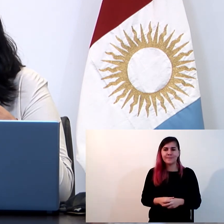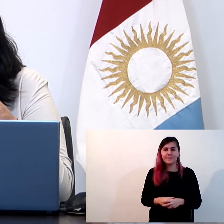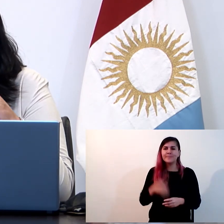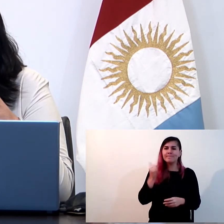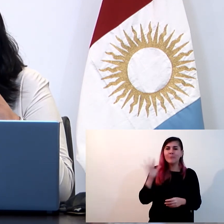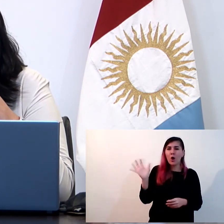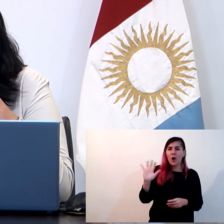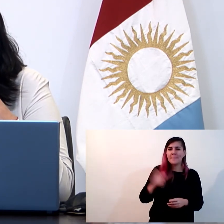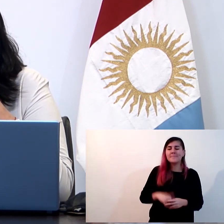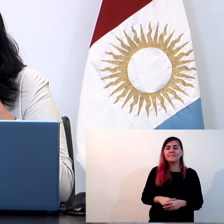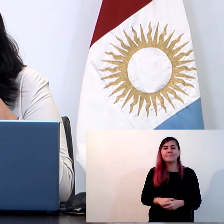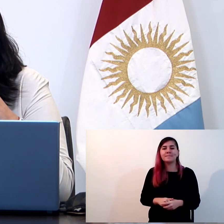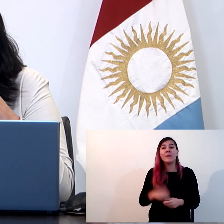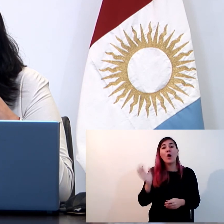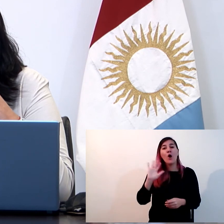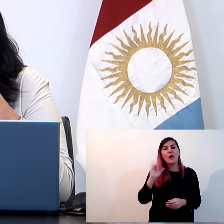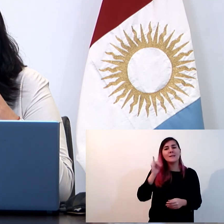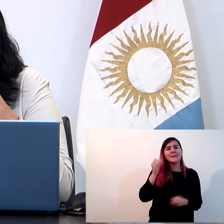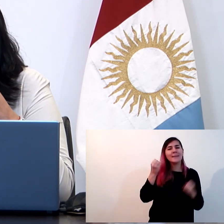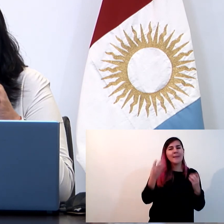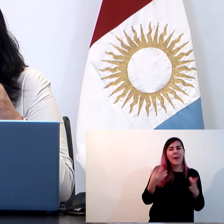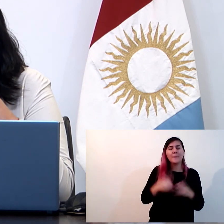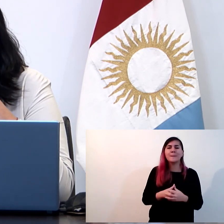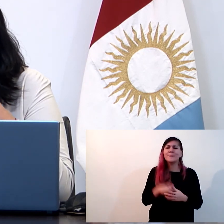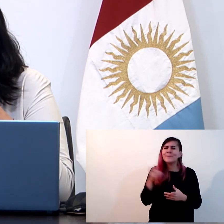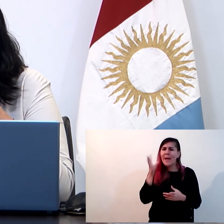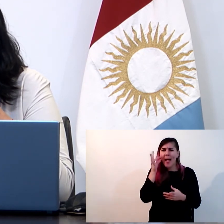Hola. Hola, sí, ¿qué tal? Cecilia, Sí. ¿tiene